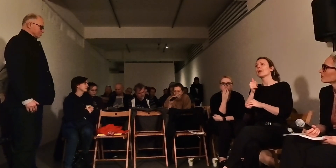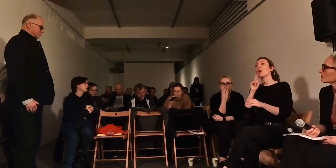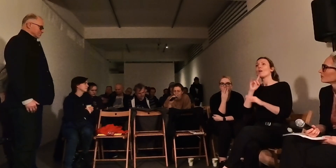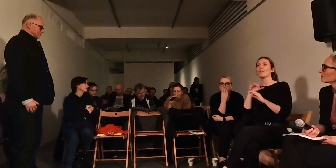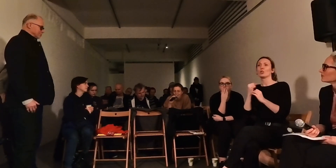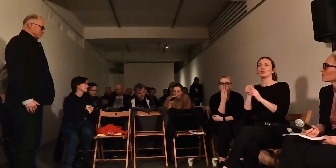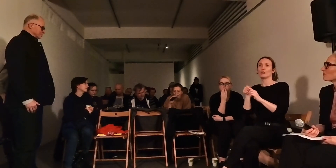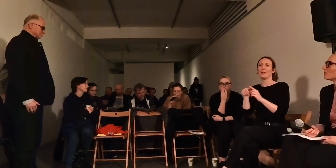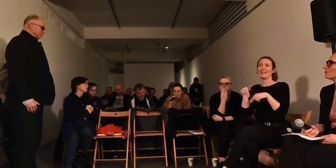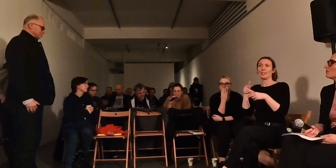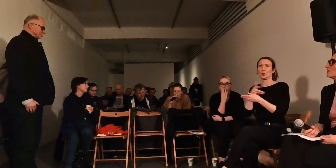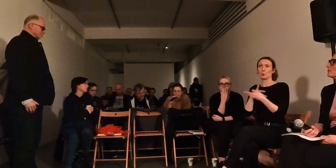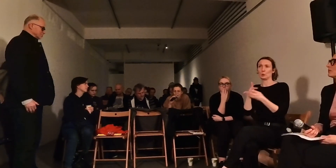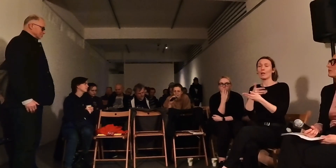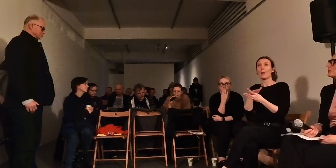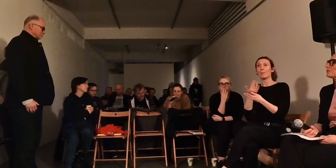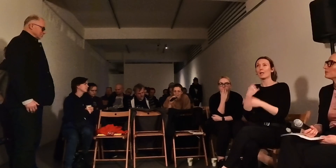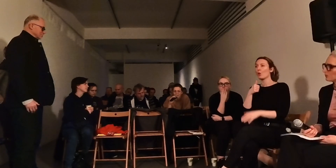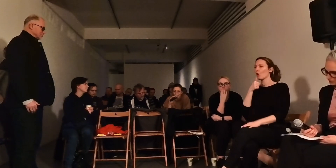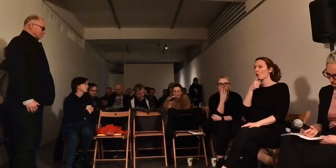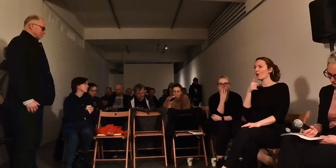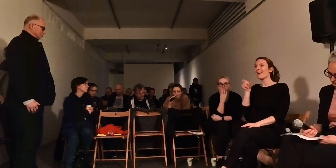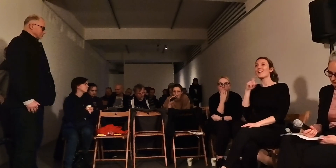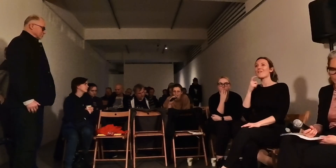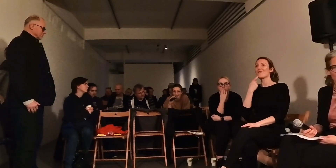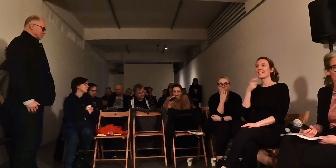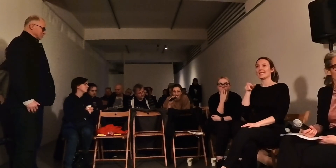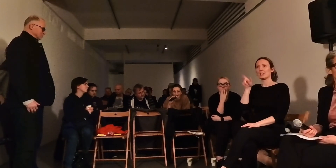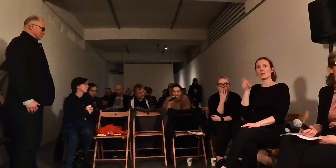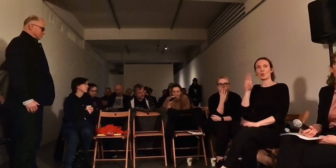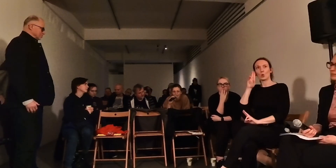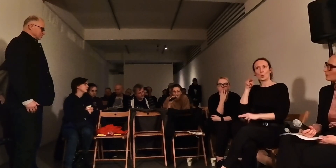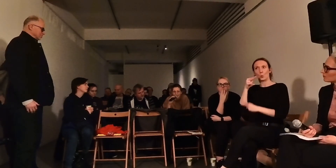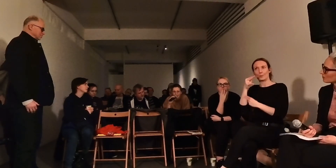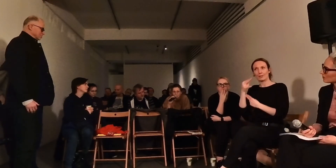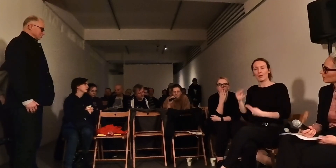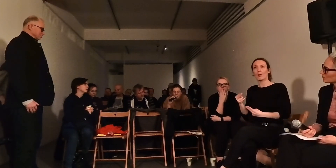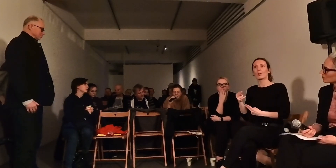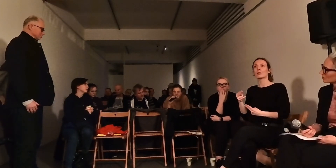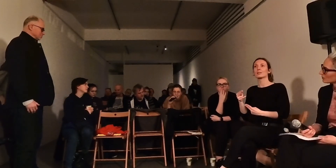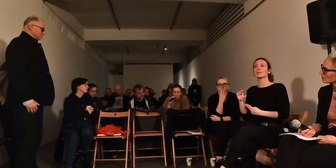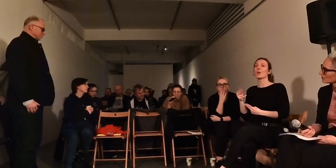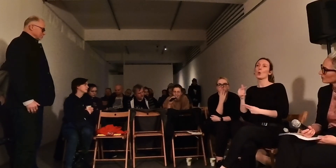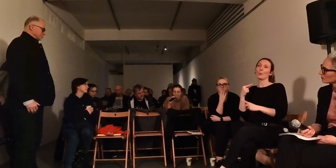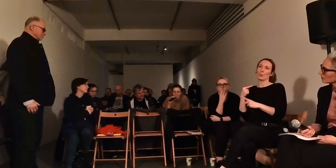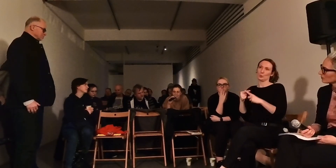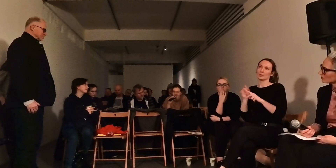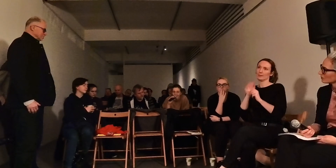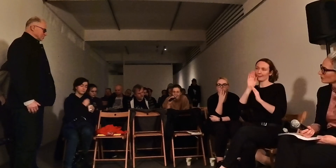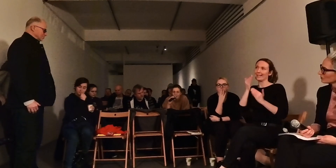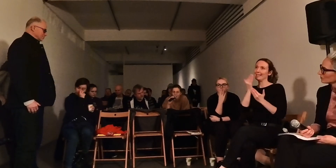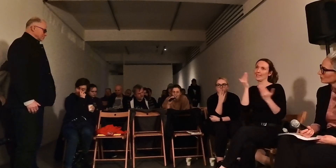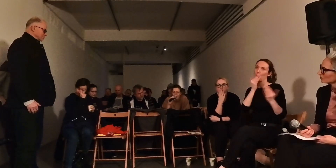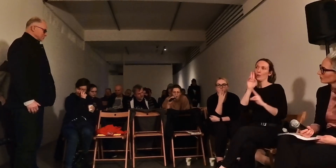koná tahle diskuze. A byla tam finská umělkyně a krip teoretička, která